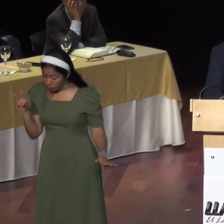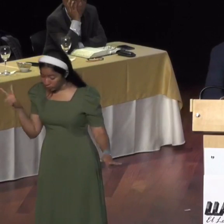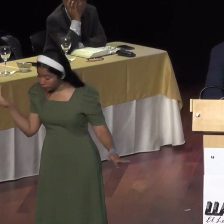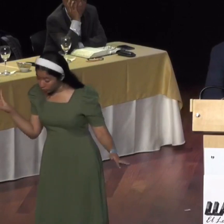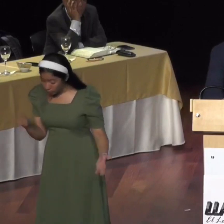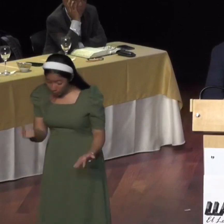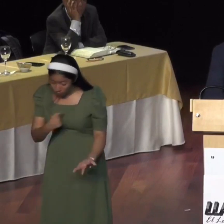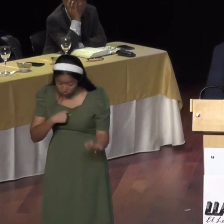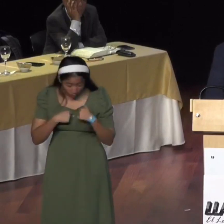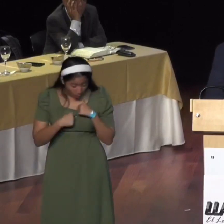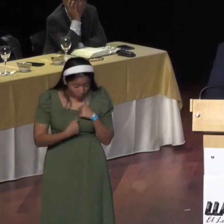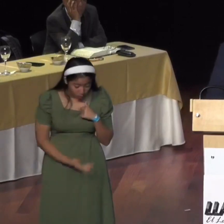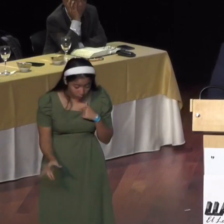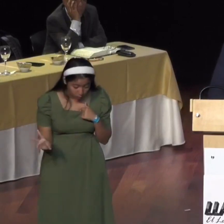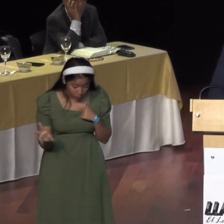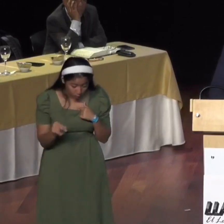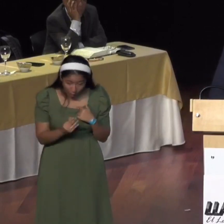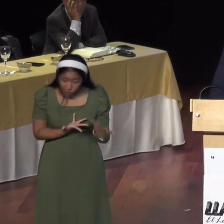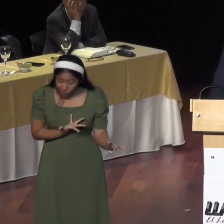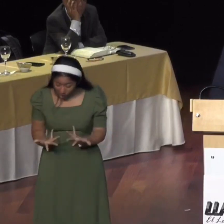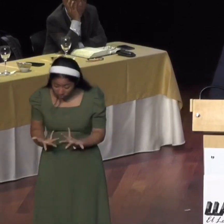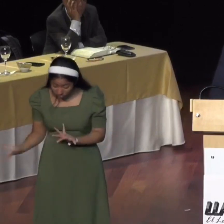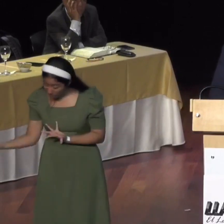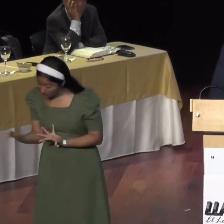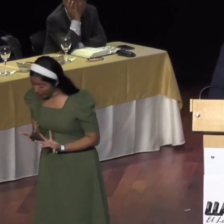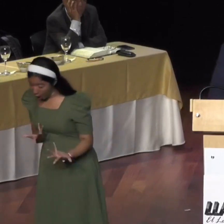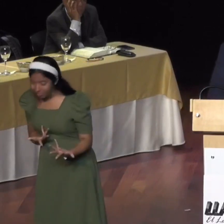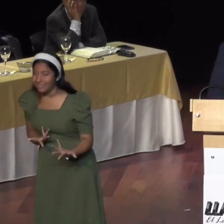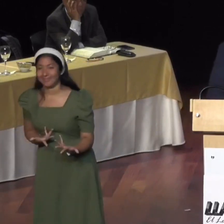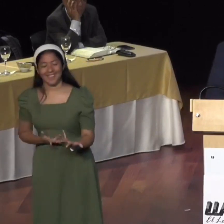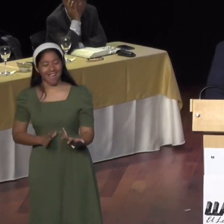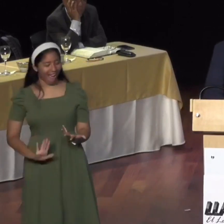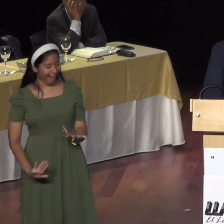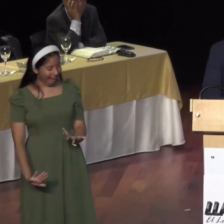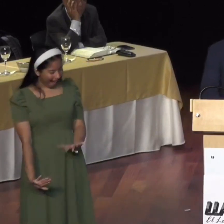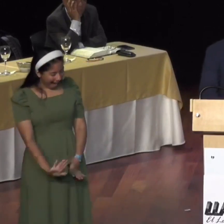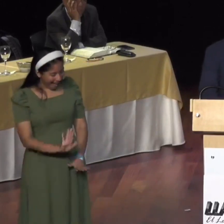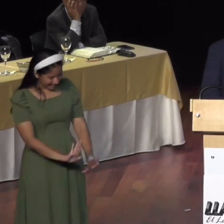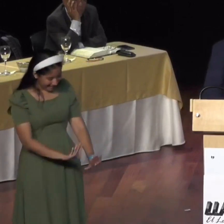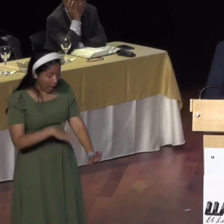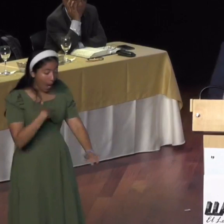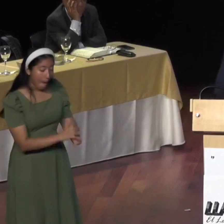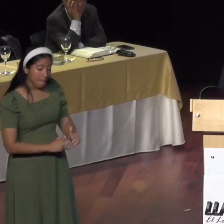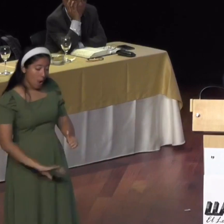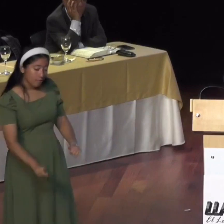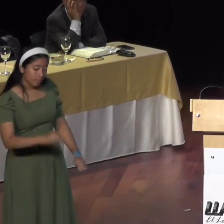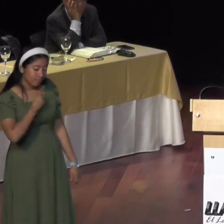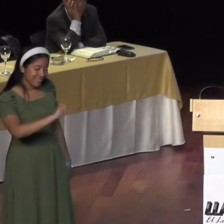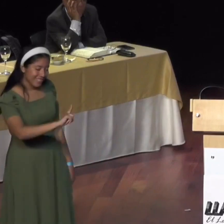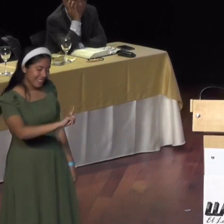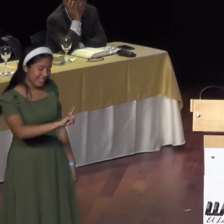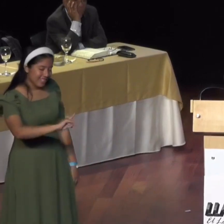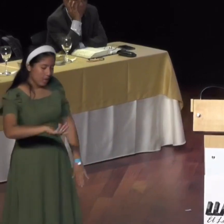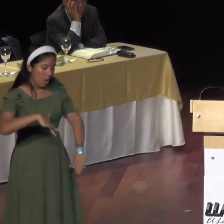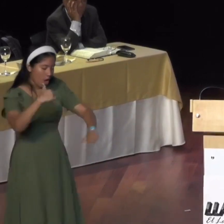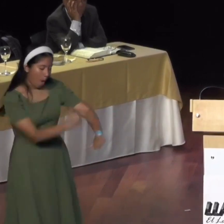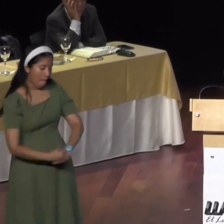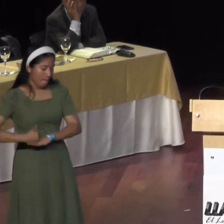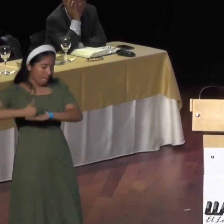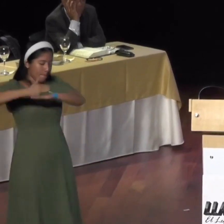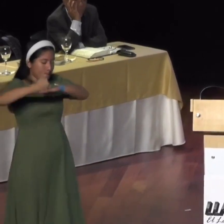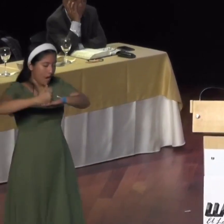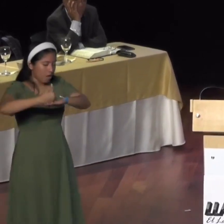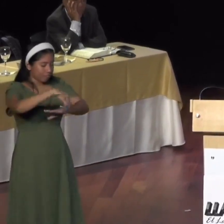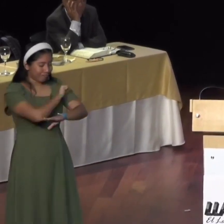No puedo. ¿Cómo voy a ir? Mira. Dile, Moisés, dile que el gran yo soy, el gran